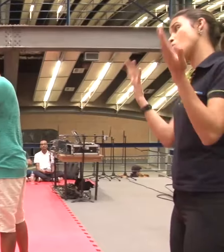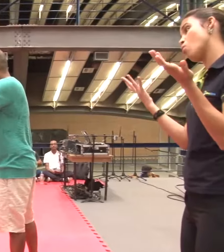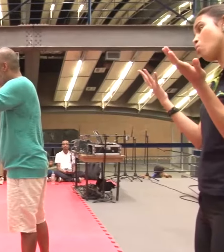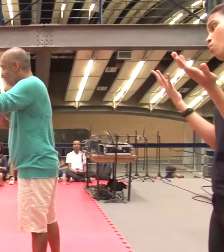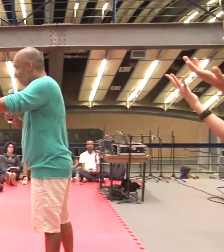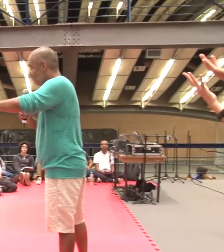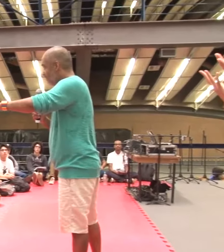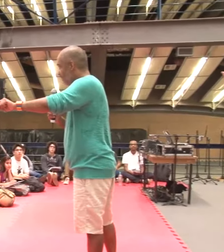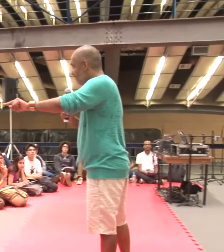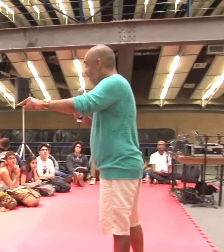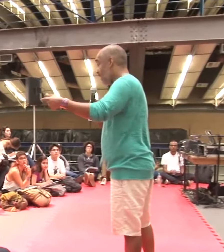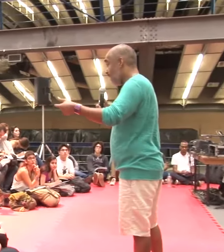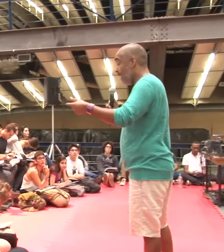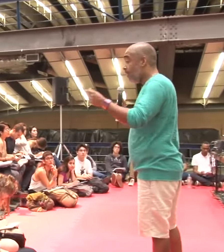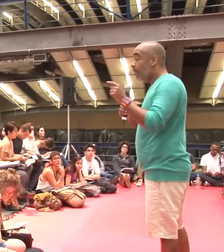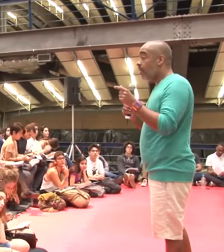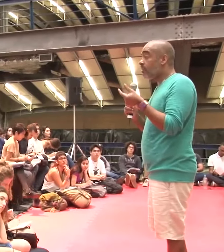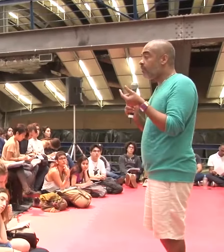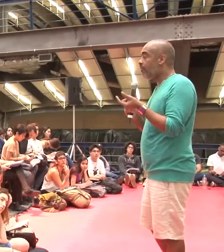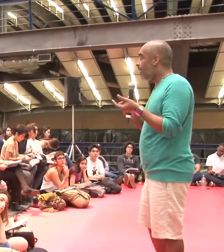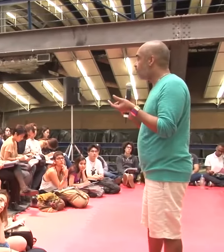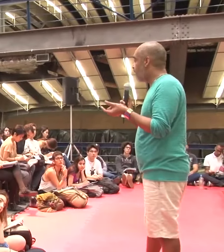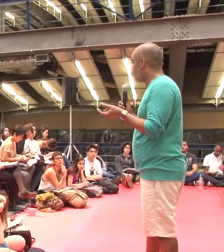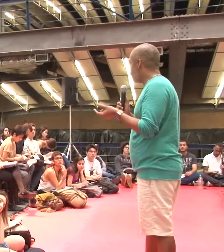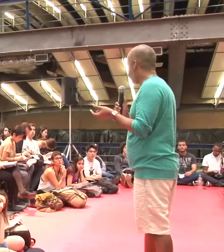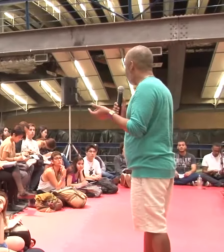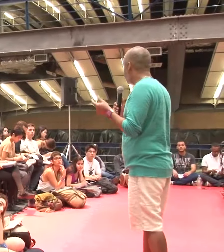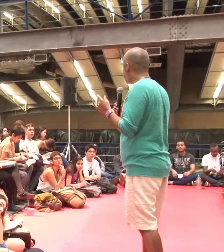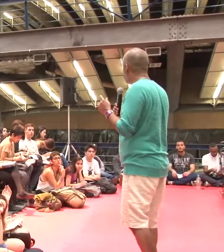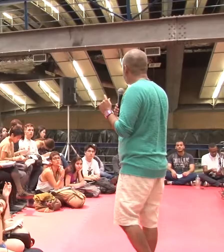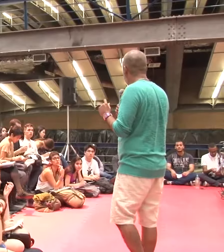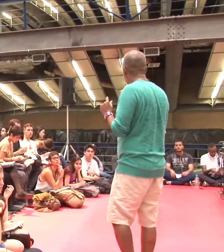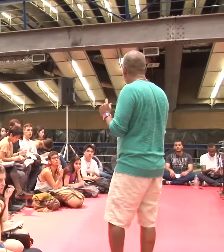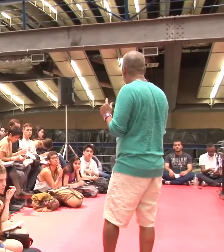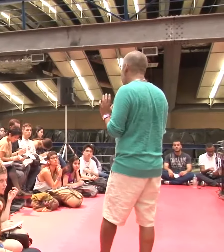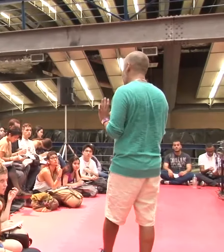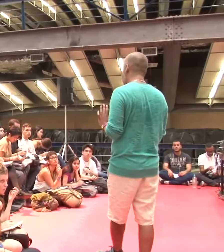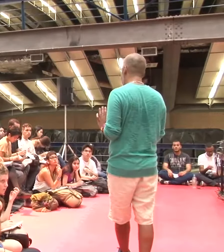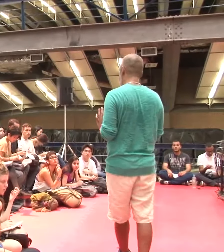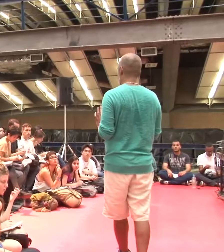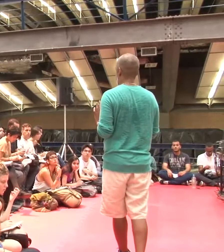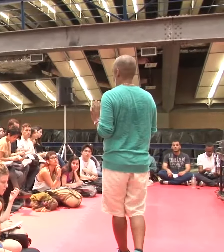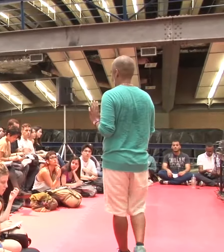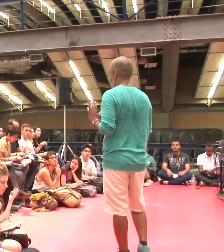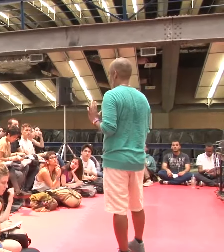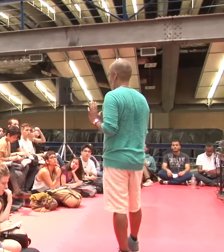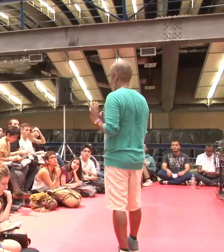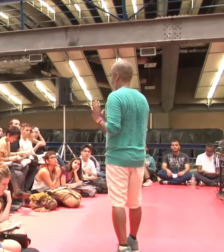mãe. É claro, nós estamos falando do século XIX, temos que pensar no romance com o olho do século